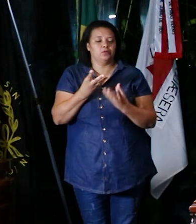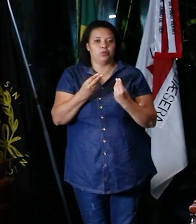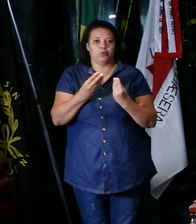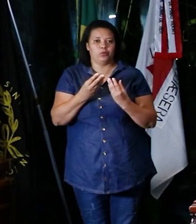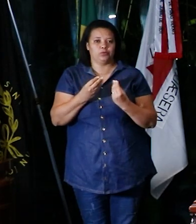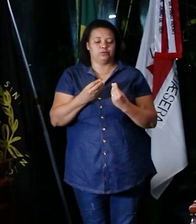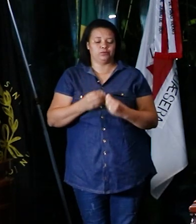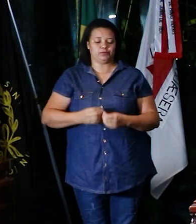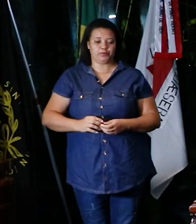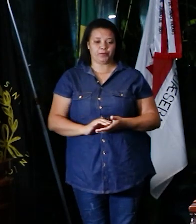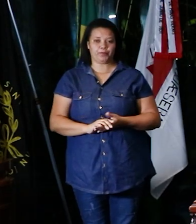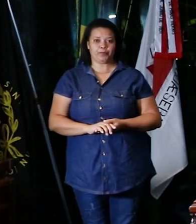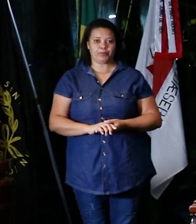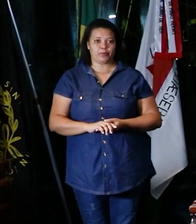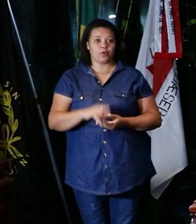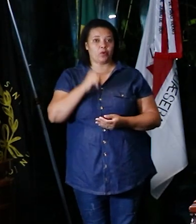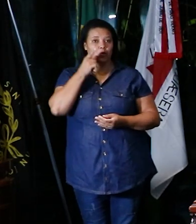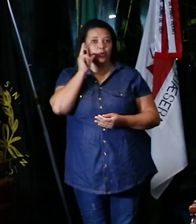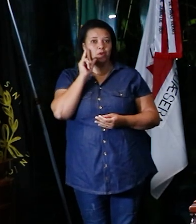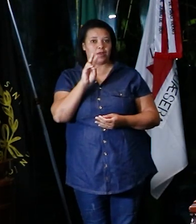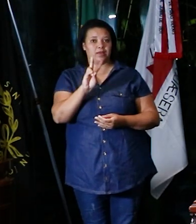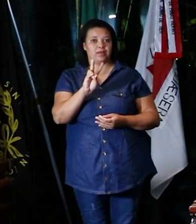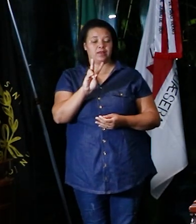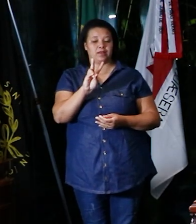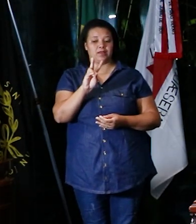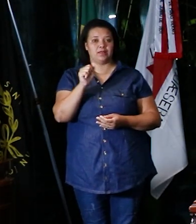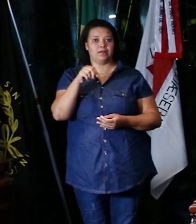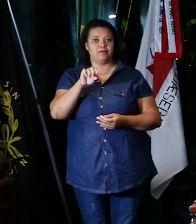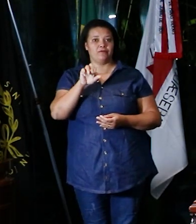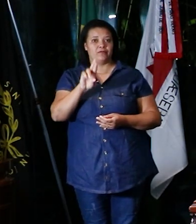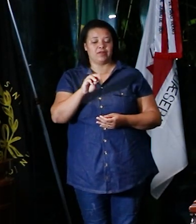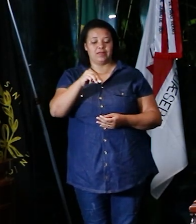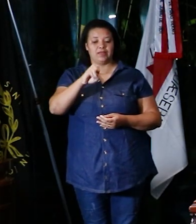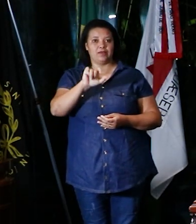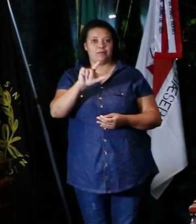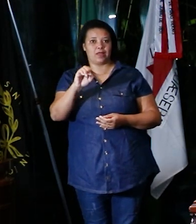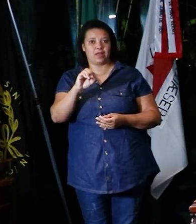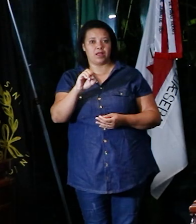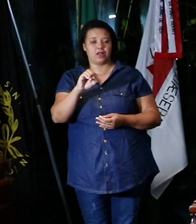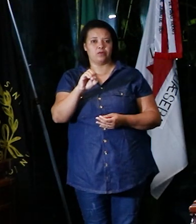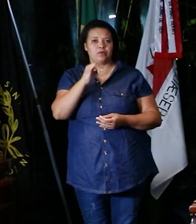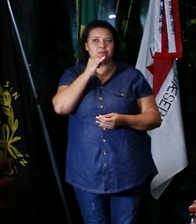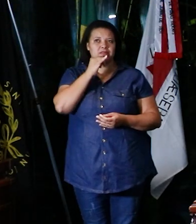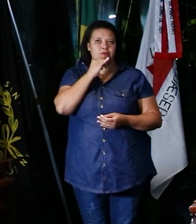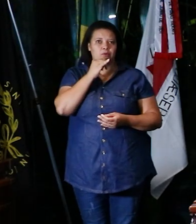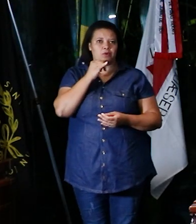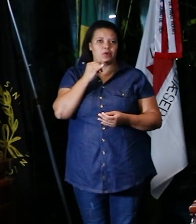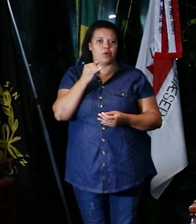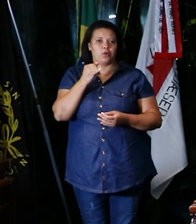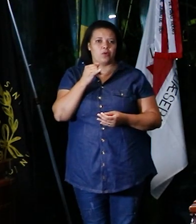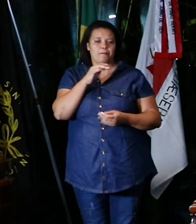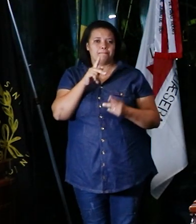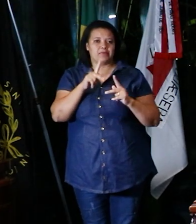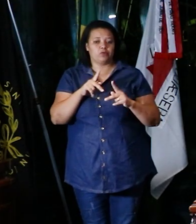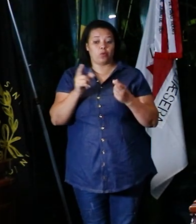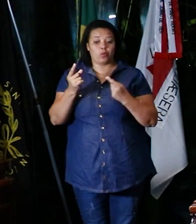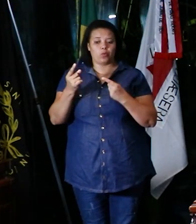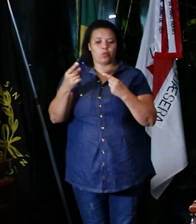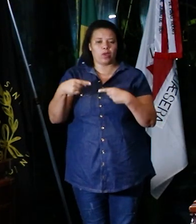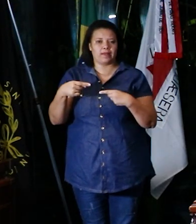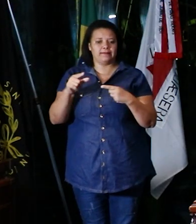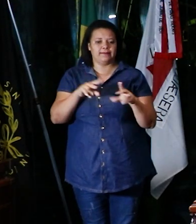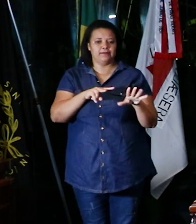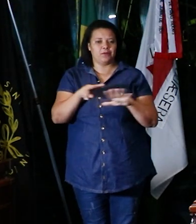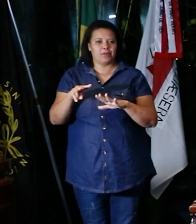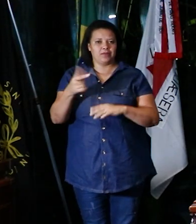Depois, ontem, nós tivemos o Wander Melo Miranda, que fez um contraponto na Semana de 22, que ele trouxe